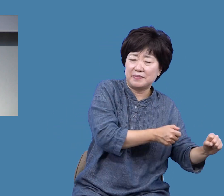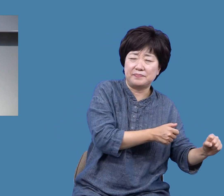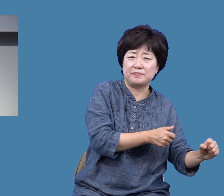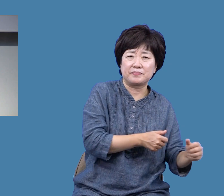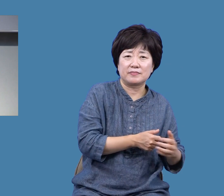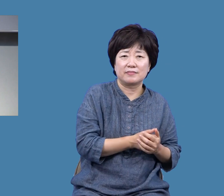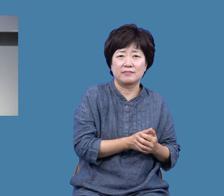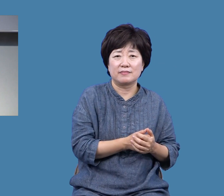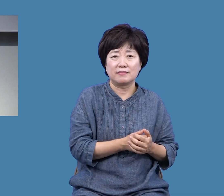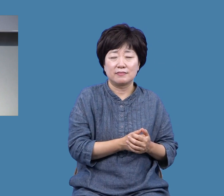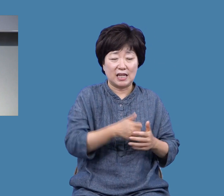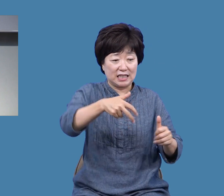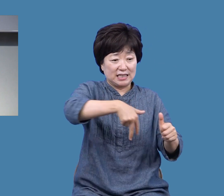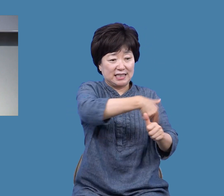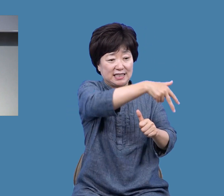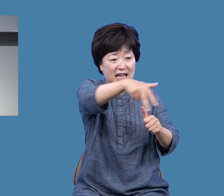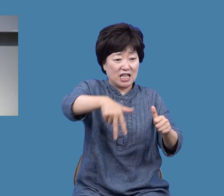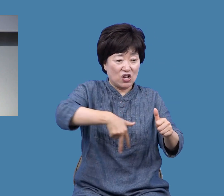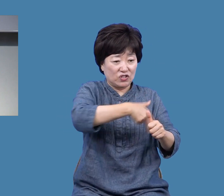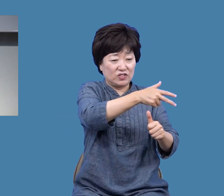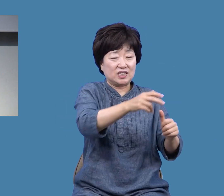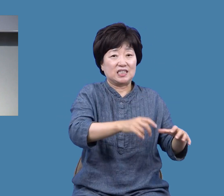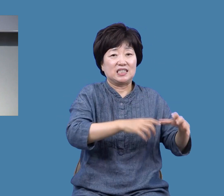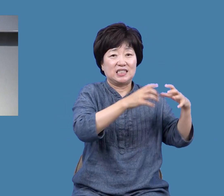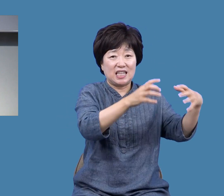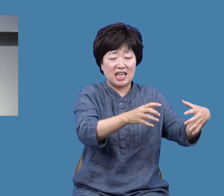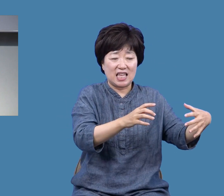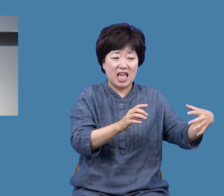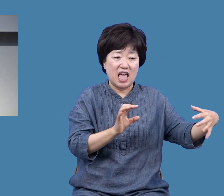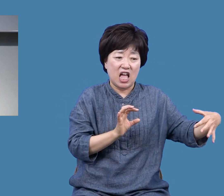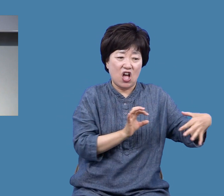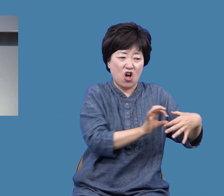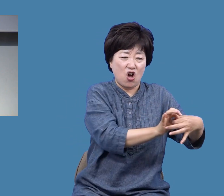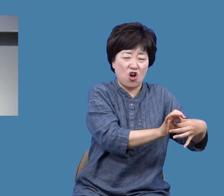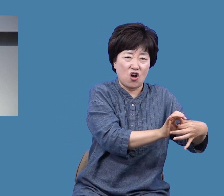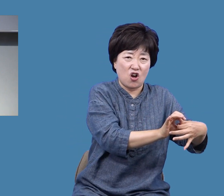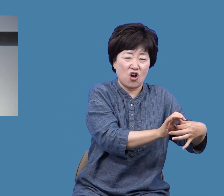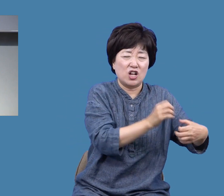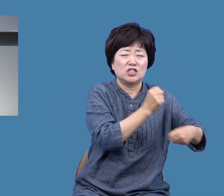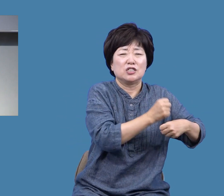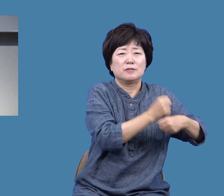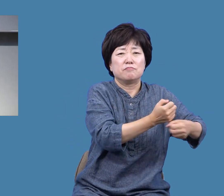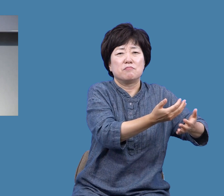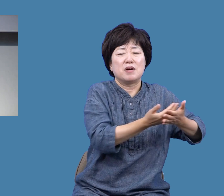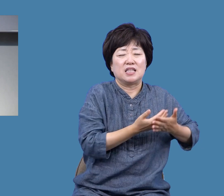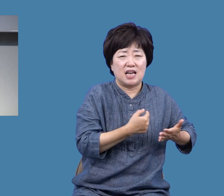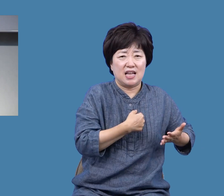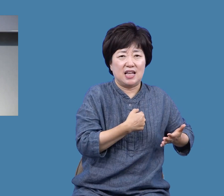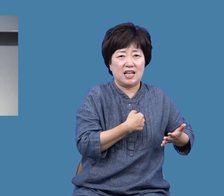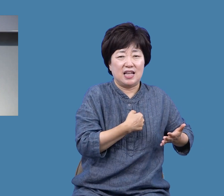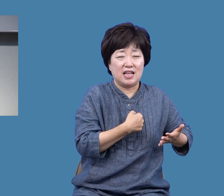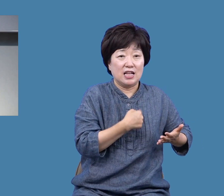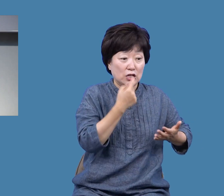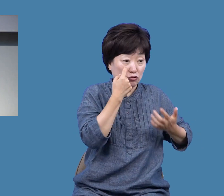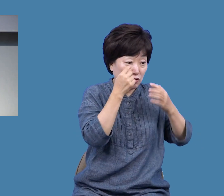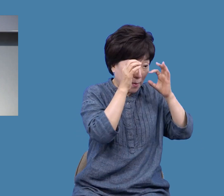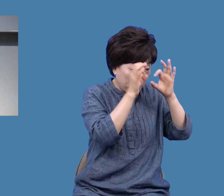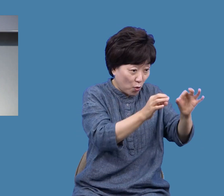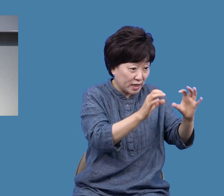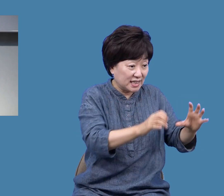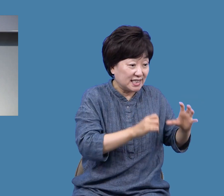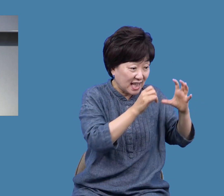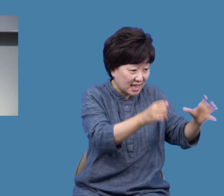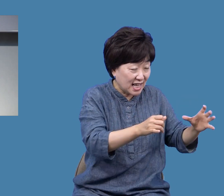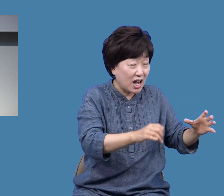이 자연 세계의 일부로, 파트로 그렇게 지음받았기 때문에 이 보이는 세상,